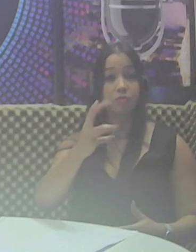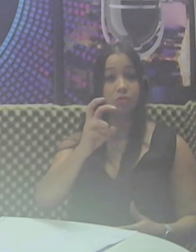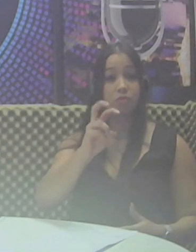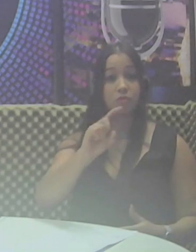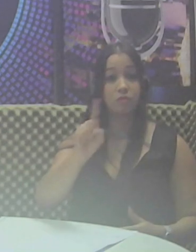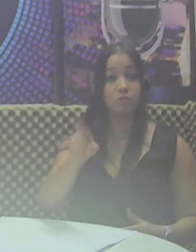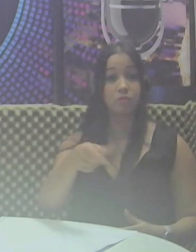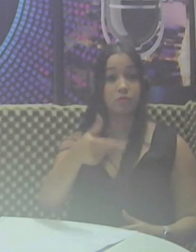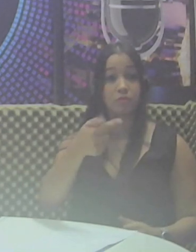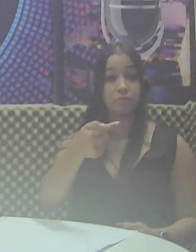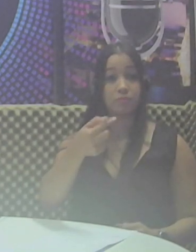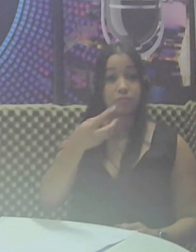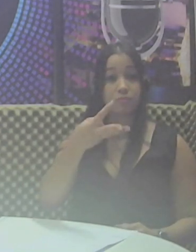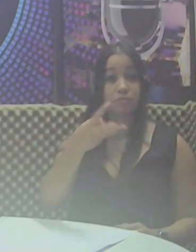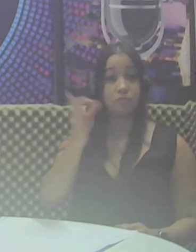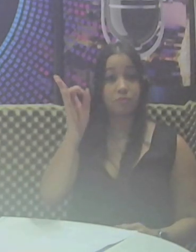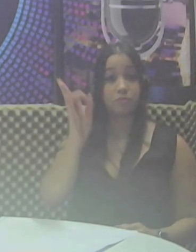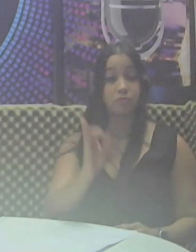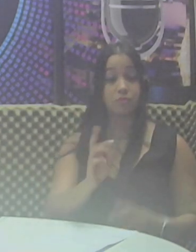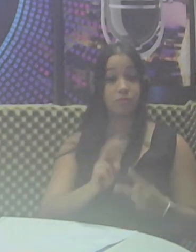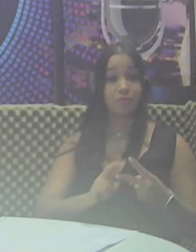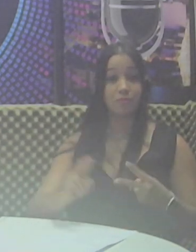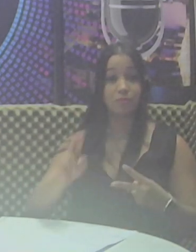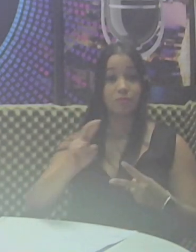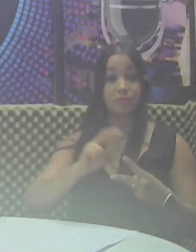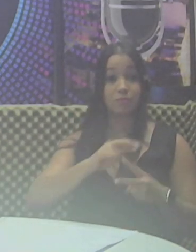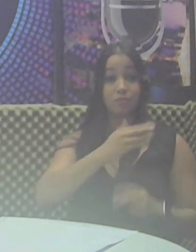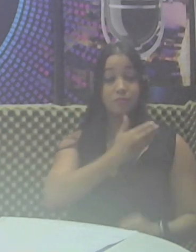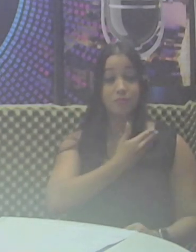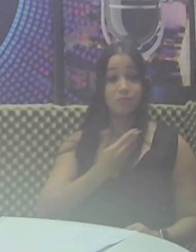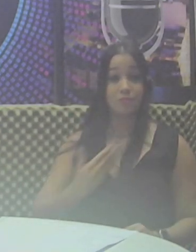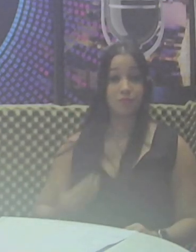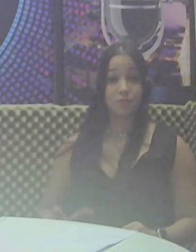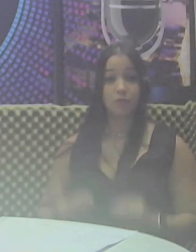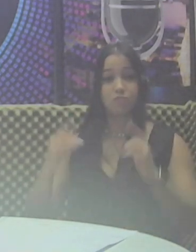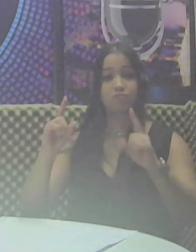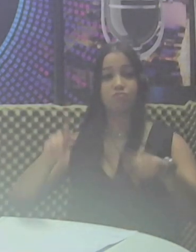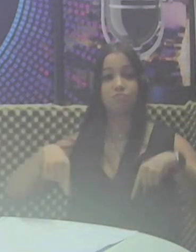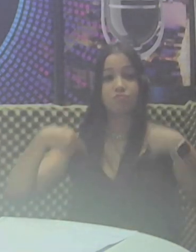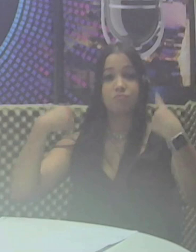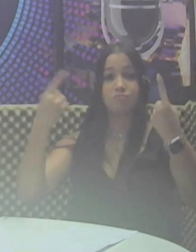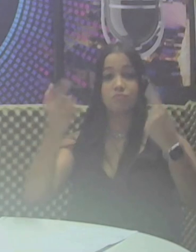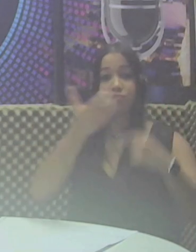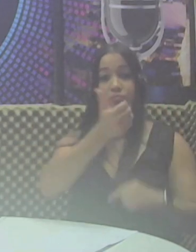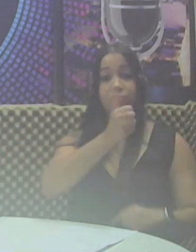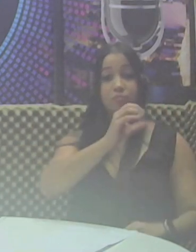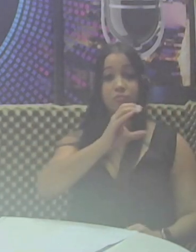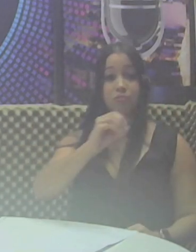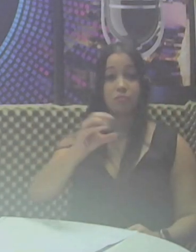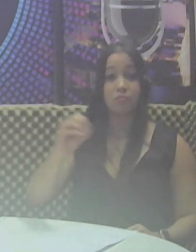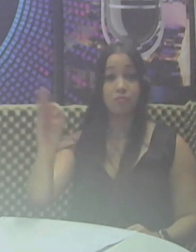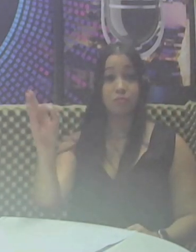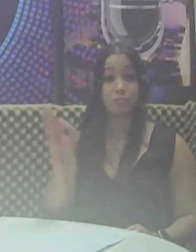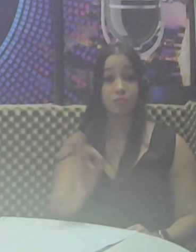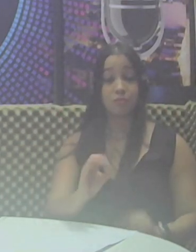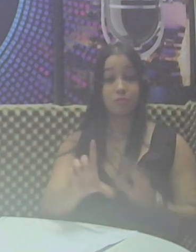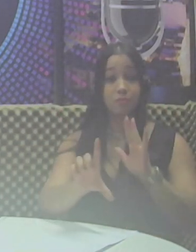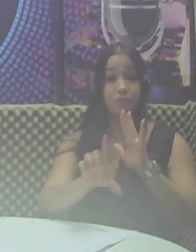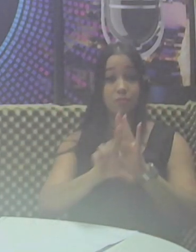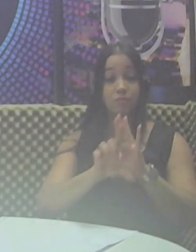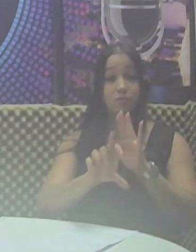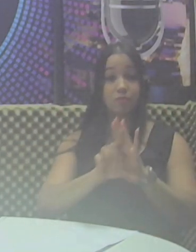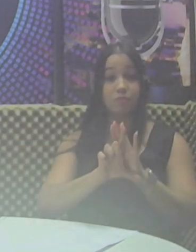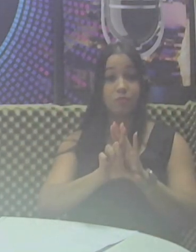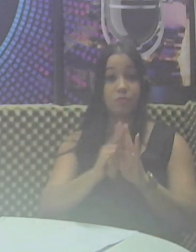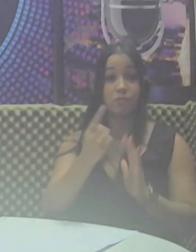35,73% dos recursos públicos, superando em mais de 100% a previsão legal e resultando em 1,1 milhão